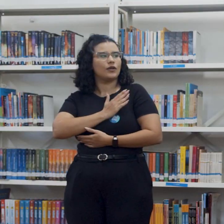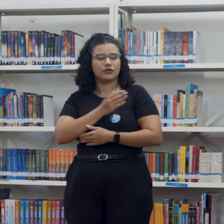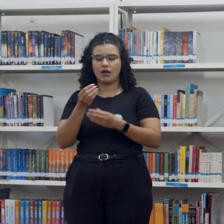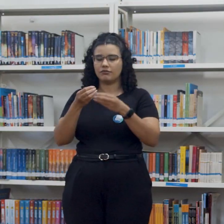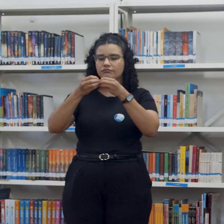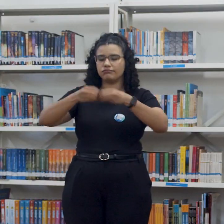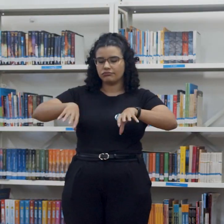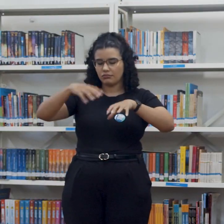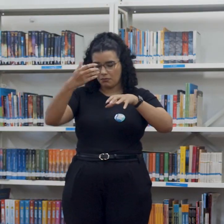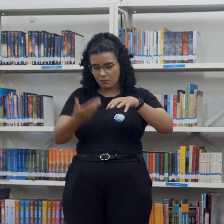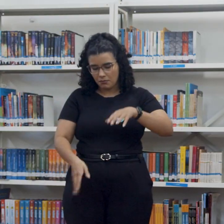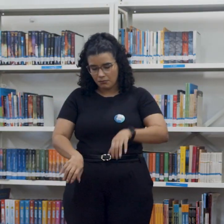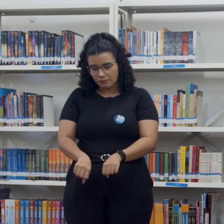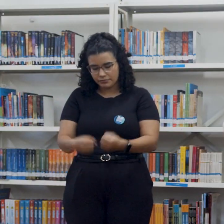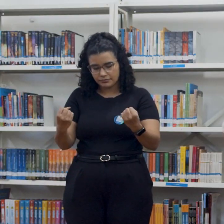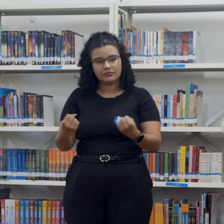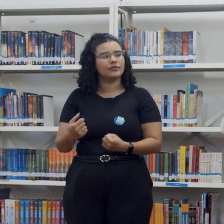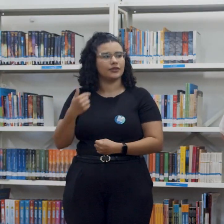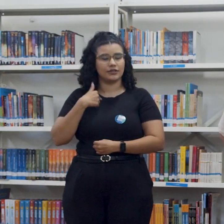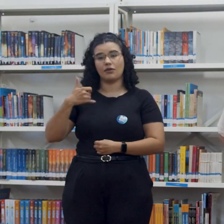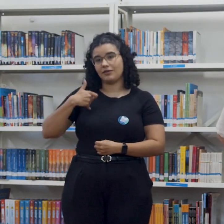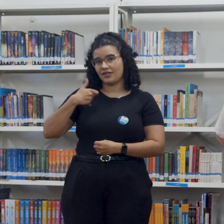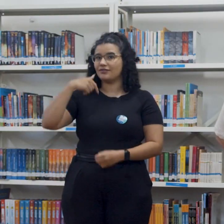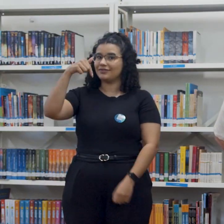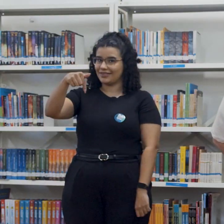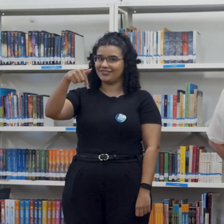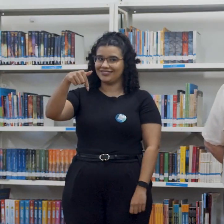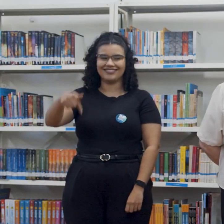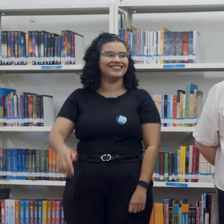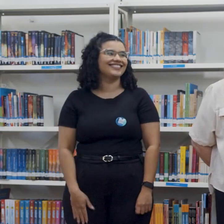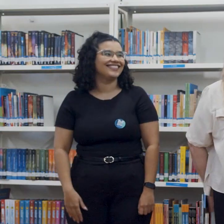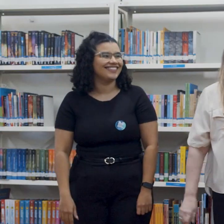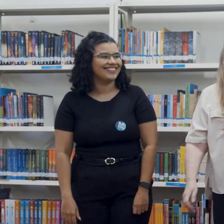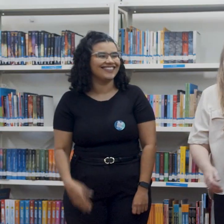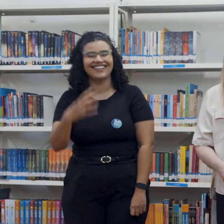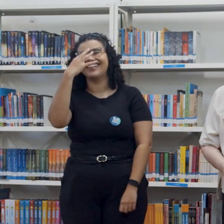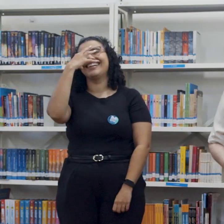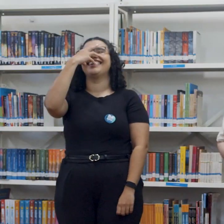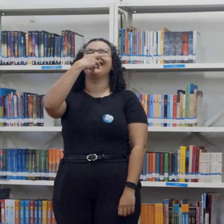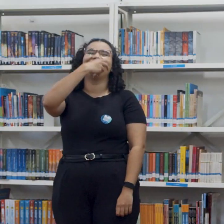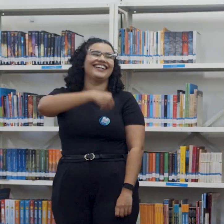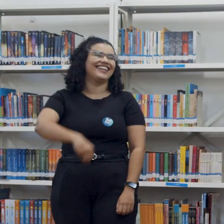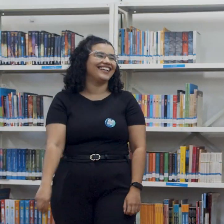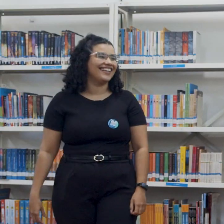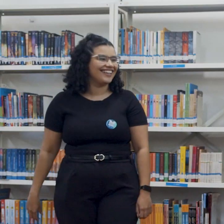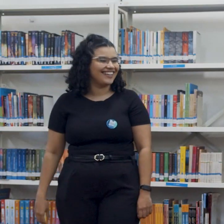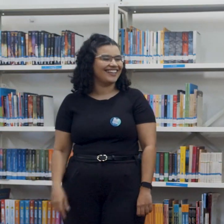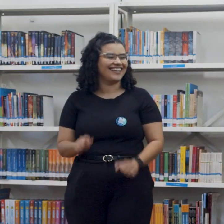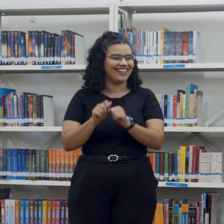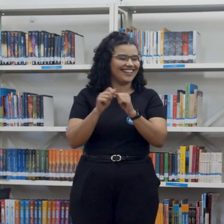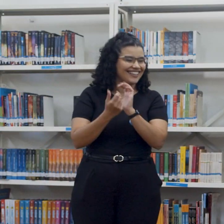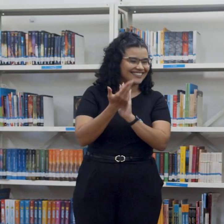um ovinho e caiu no chão. Eu tinha 7 anos de idade. Esqueceu. E fez o